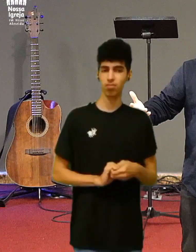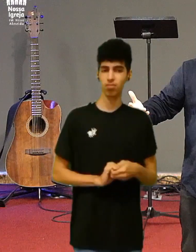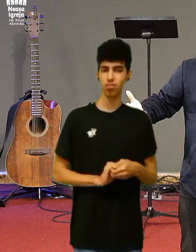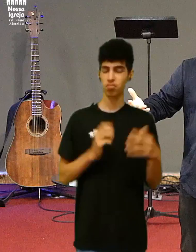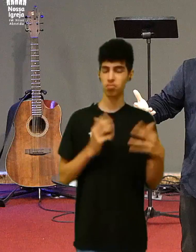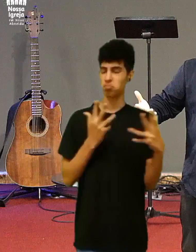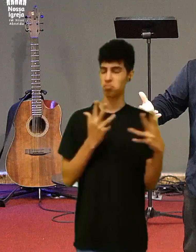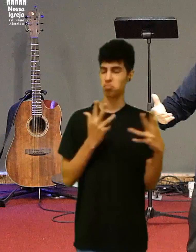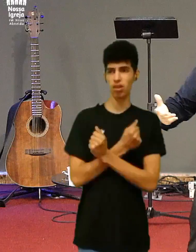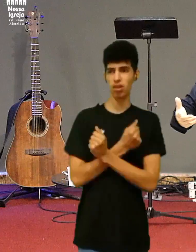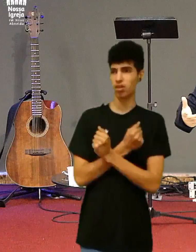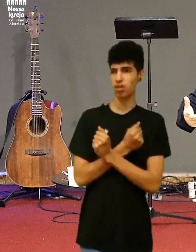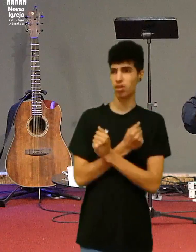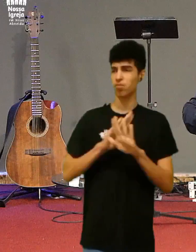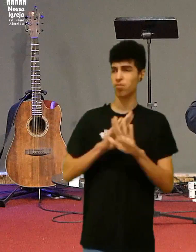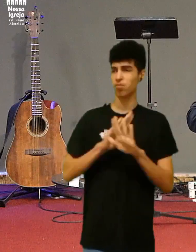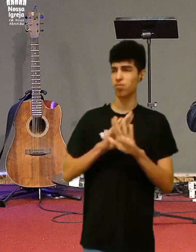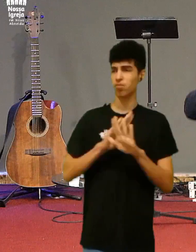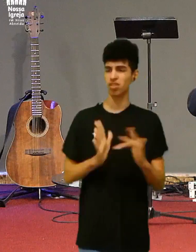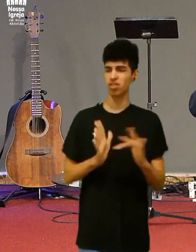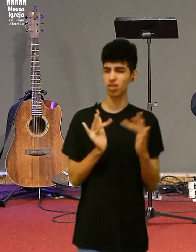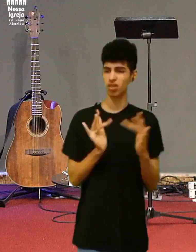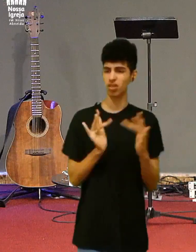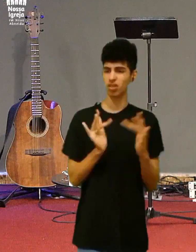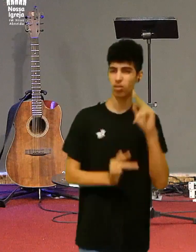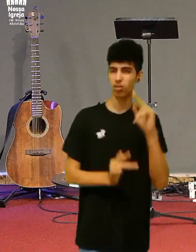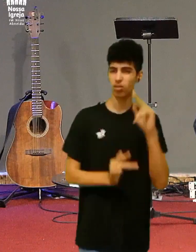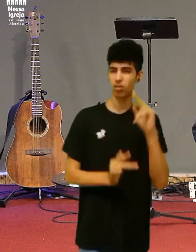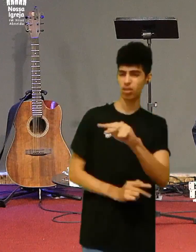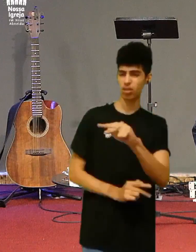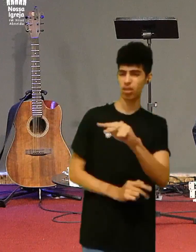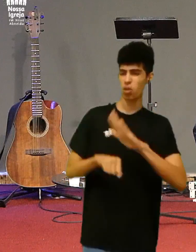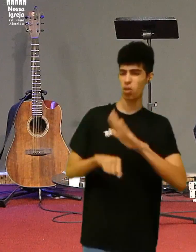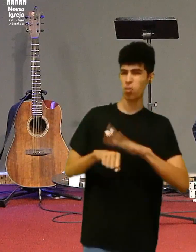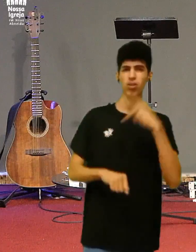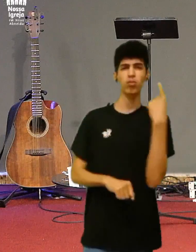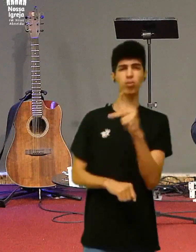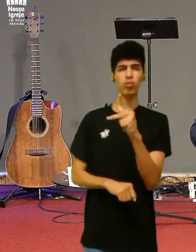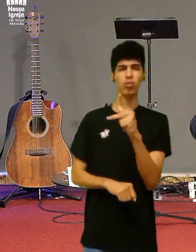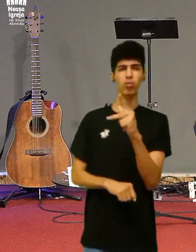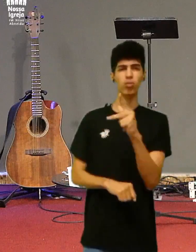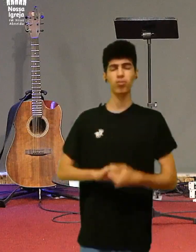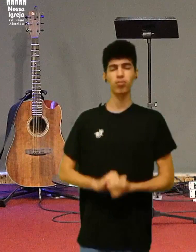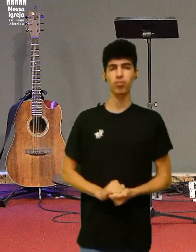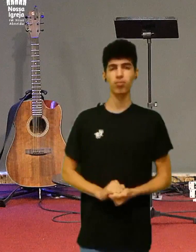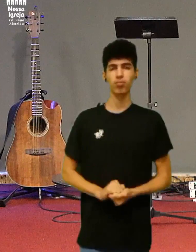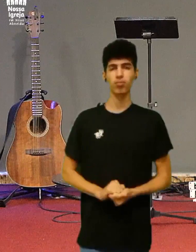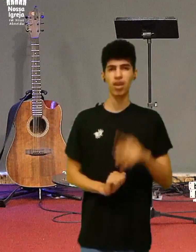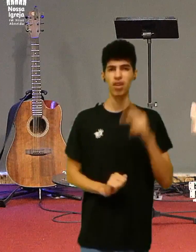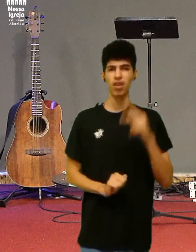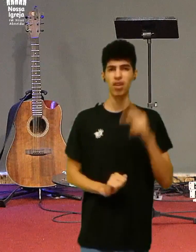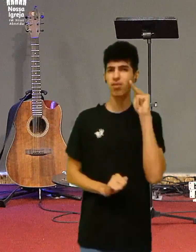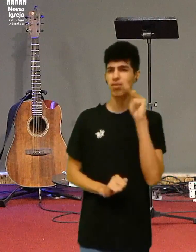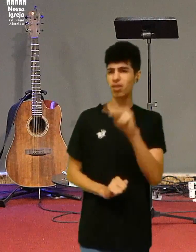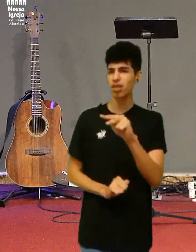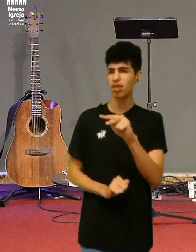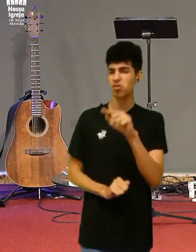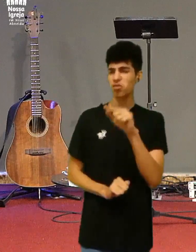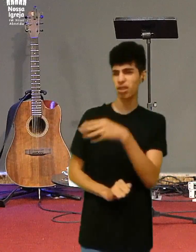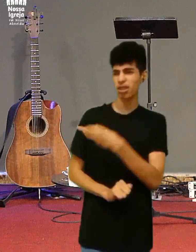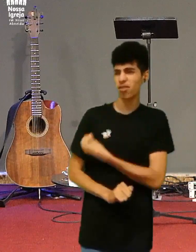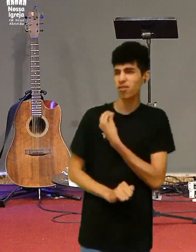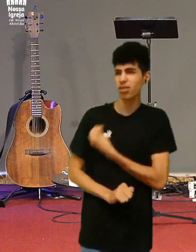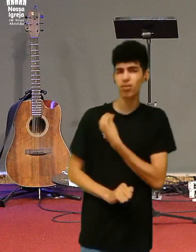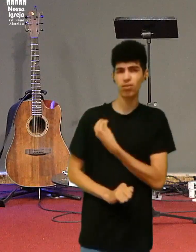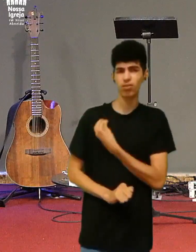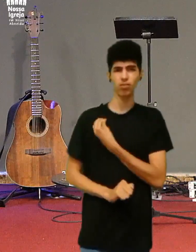aparentes. Mas o Senhor Jesus, ele olha as suas obras, ele vê se realmente você é vivo, quando você